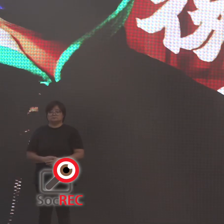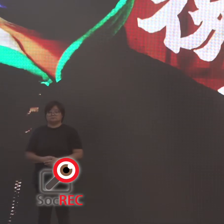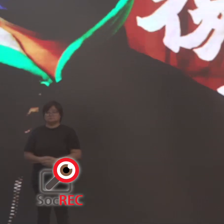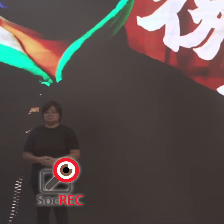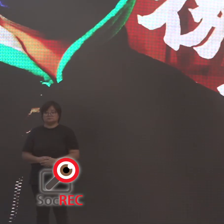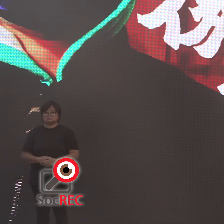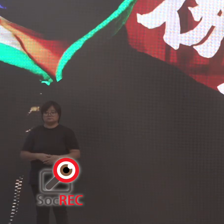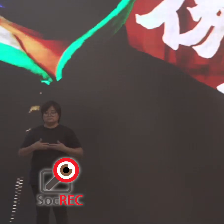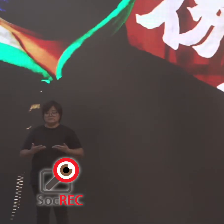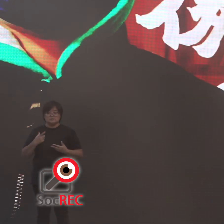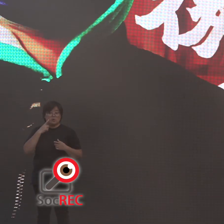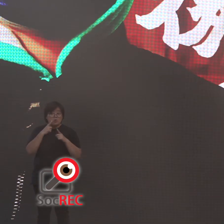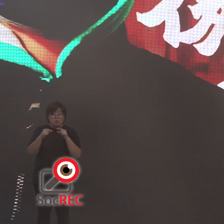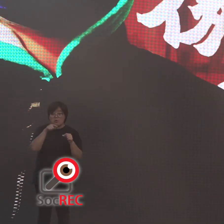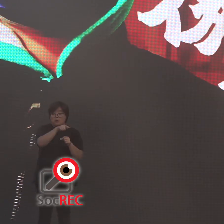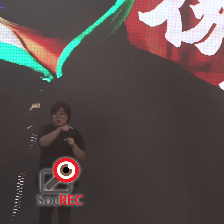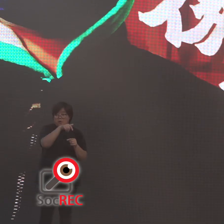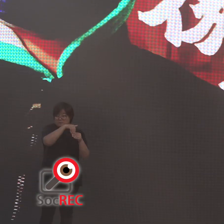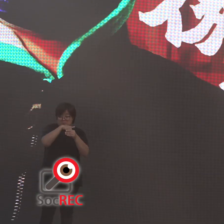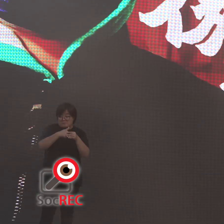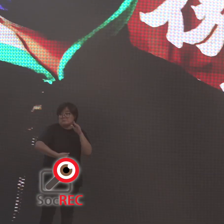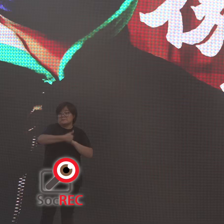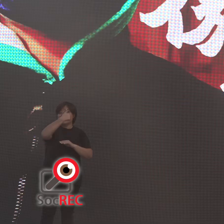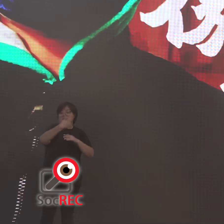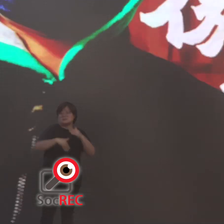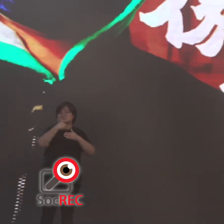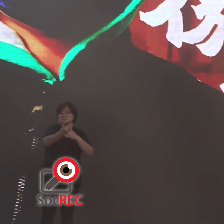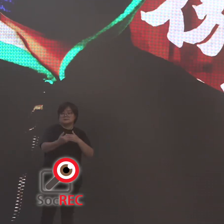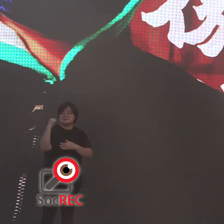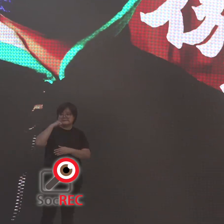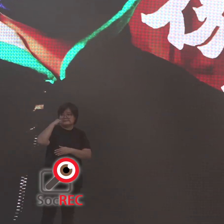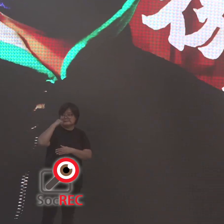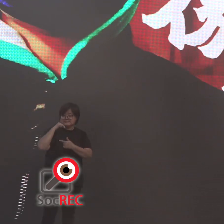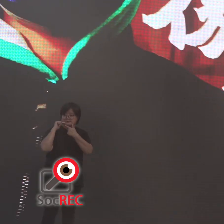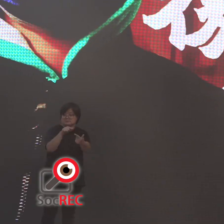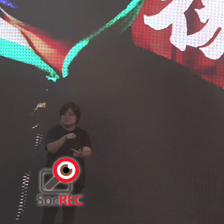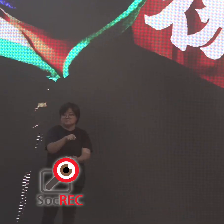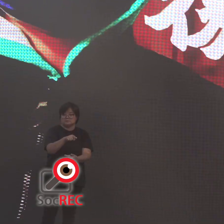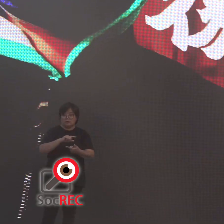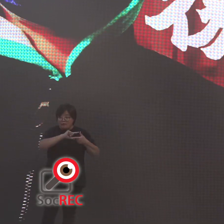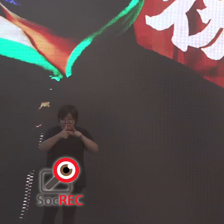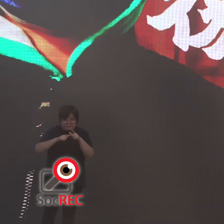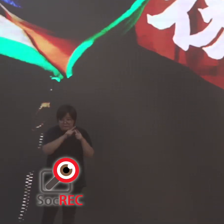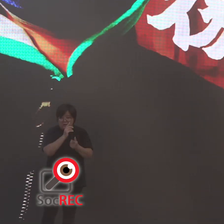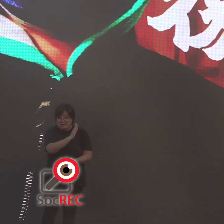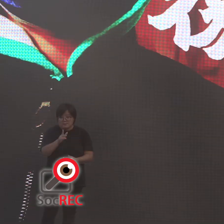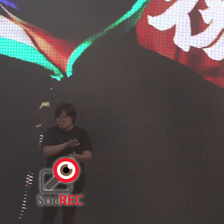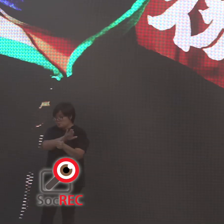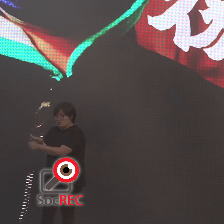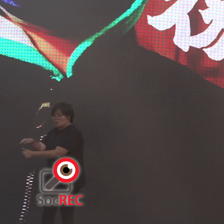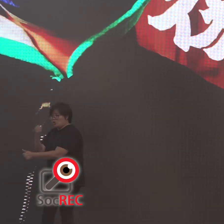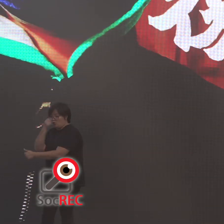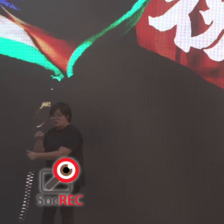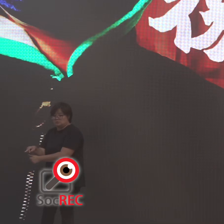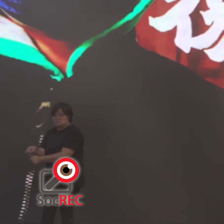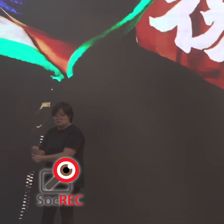灣之後，我們都會繼續努力，盡我們的所能去幫各位香港的手足去爭取，同埋幫大